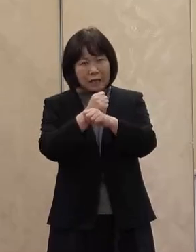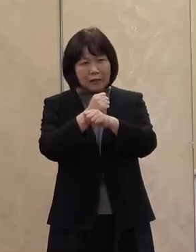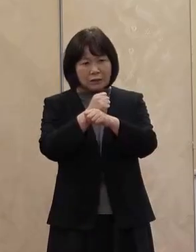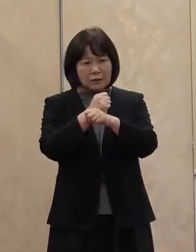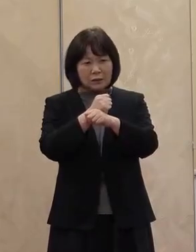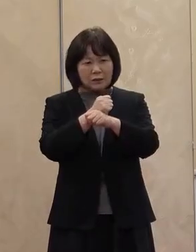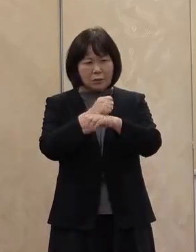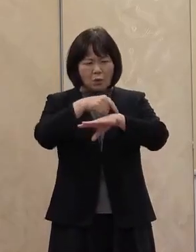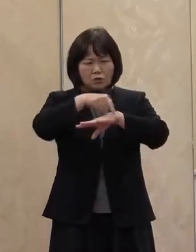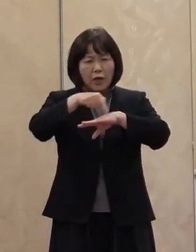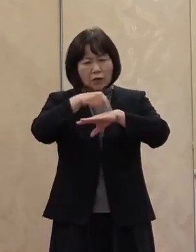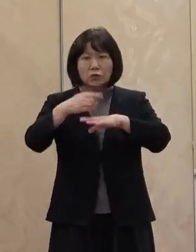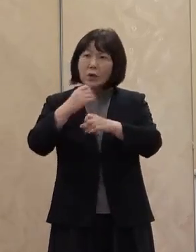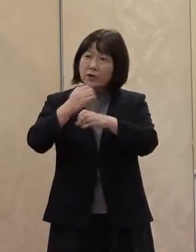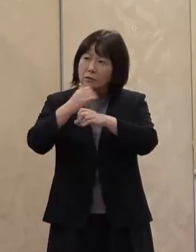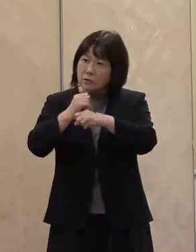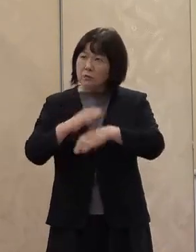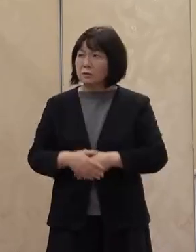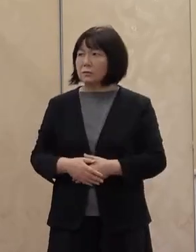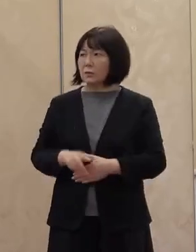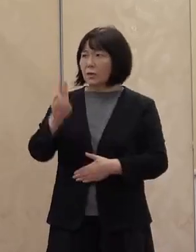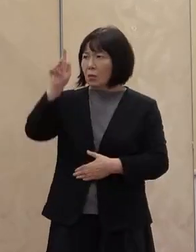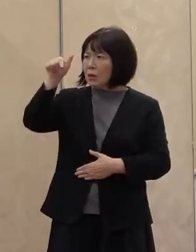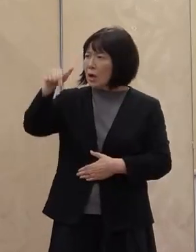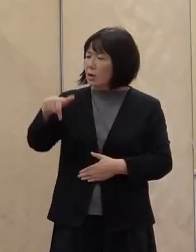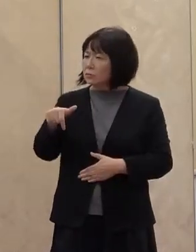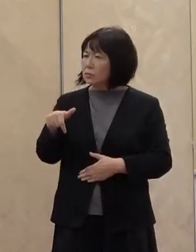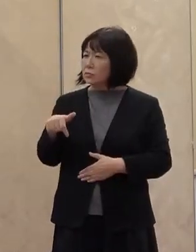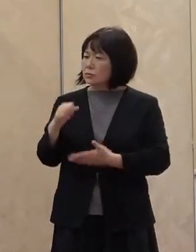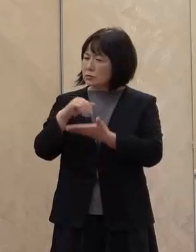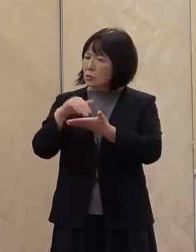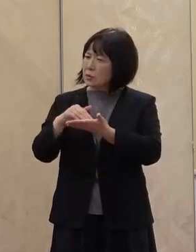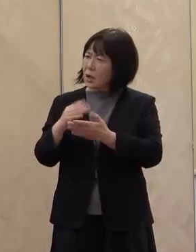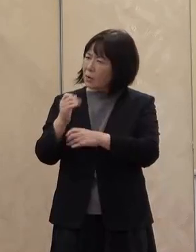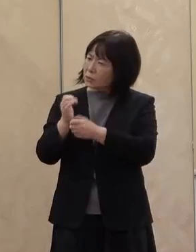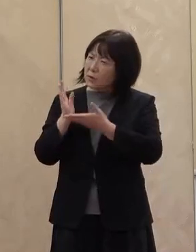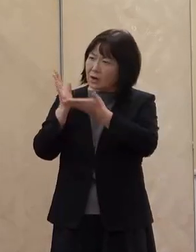ですか。 これは大阪府の予算でいつぐらい組んでるのかな。